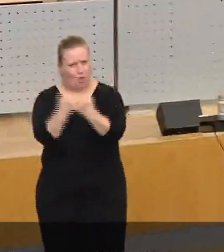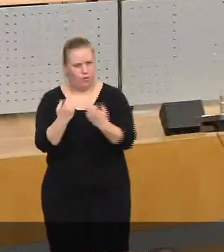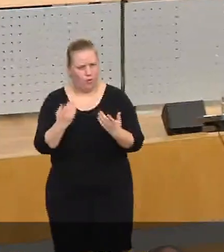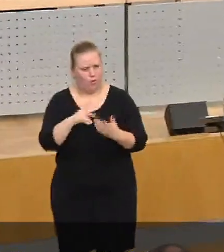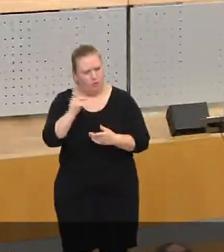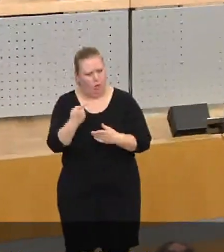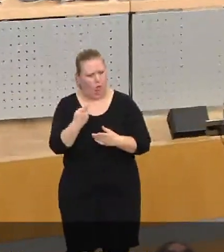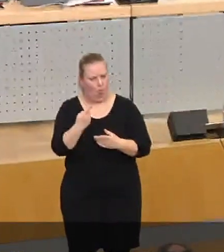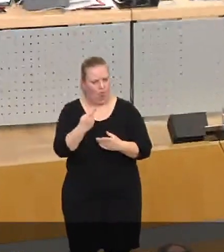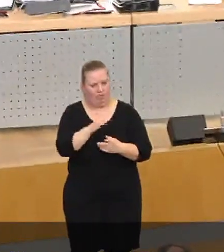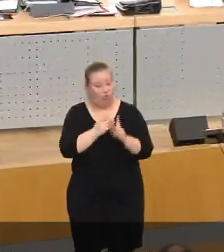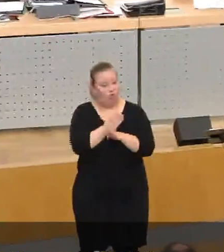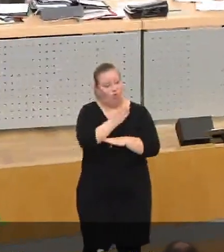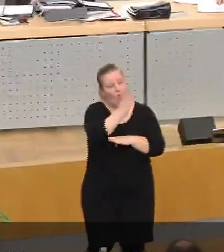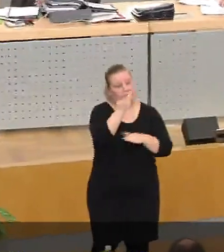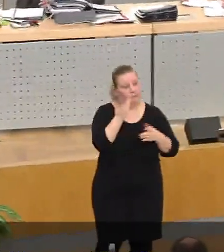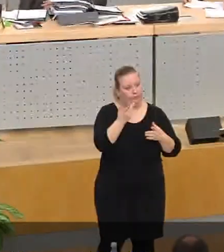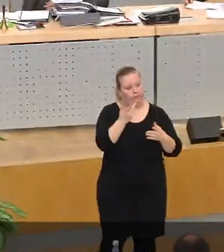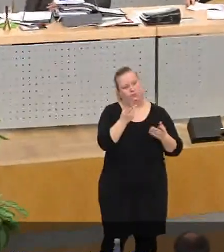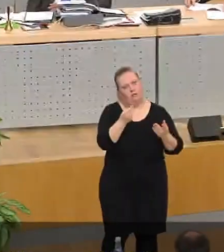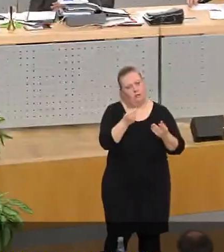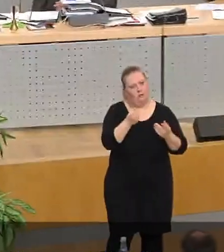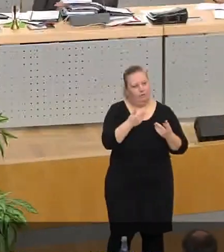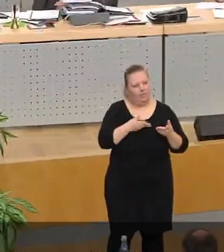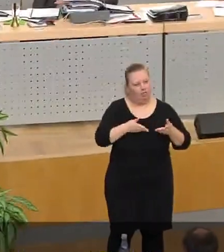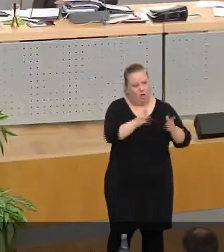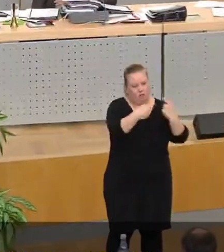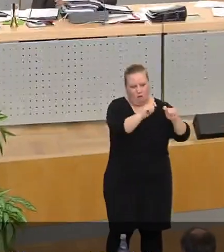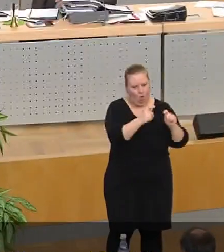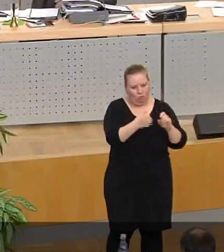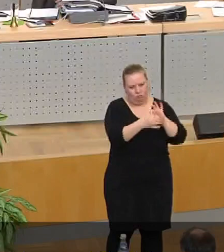und eben nicht im Zugriff auf die Zukunft.